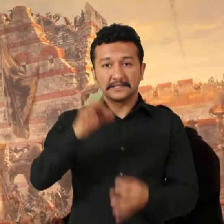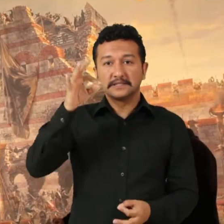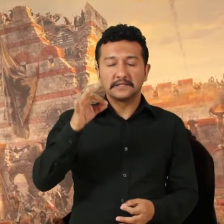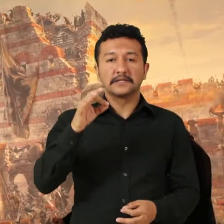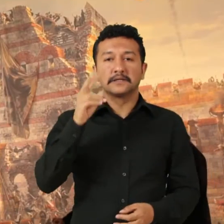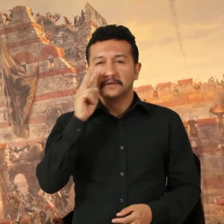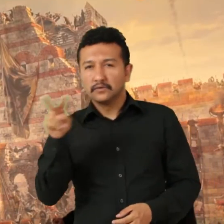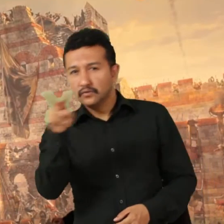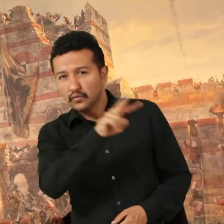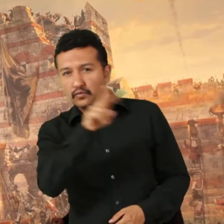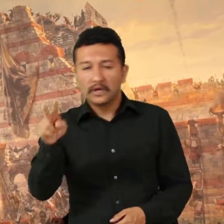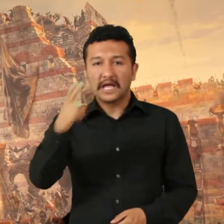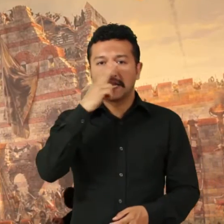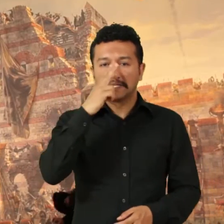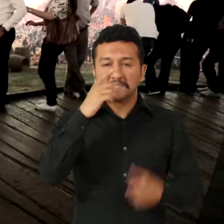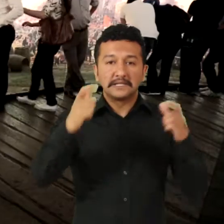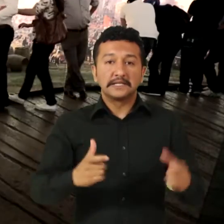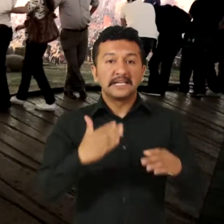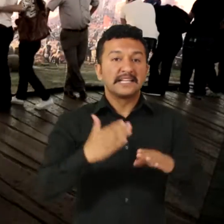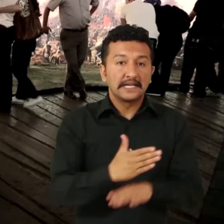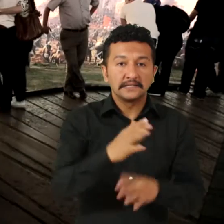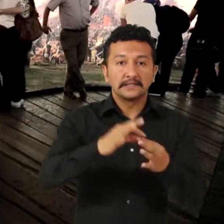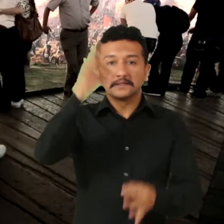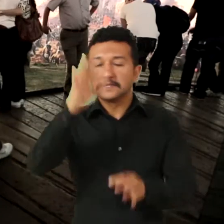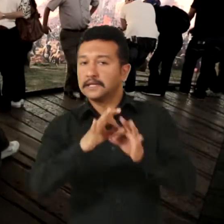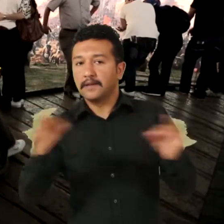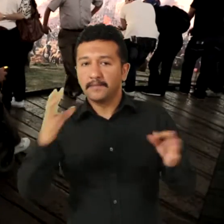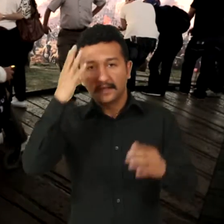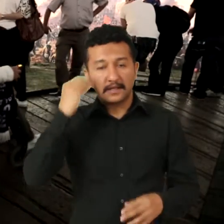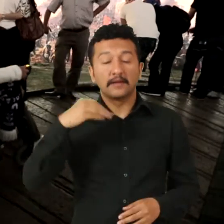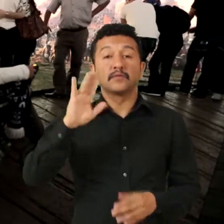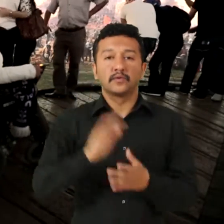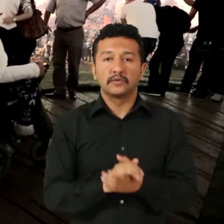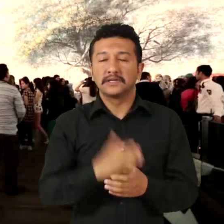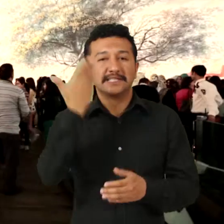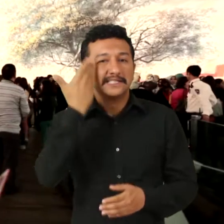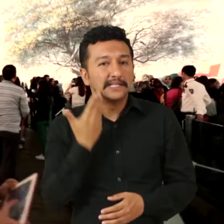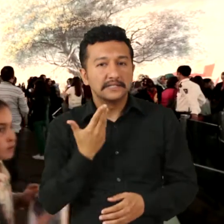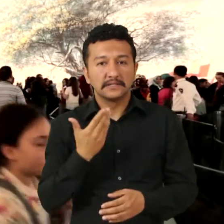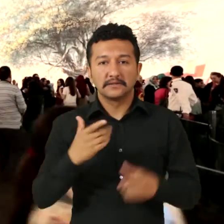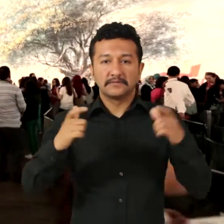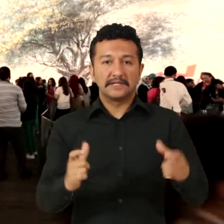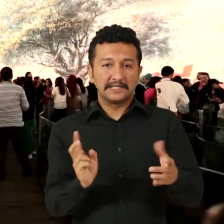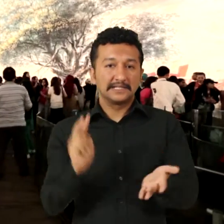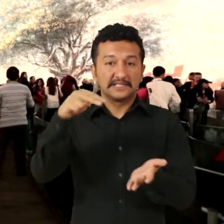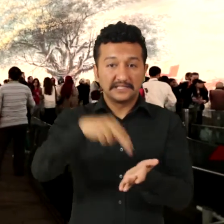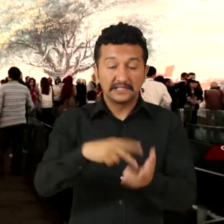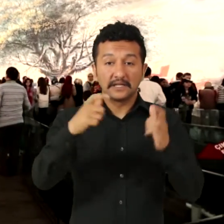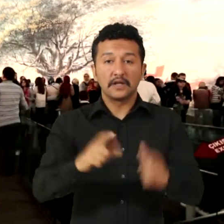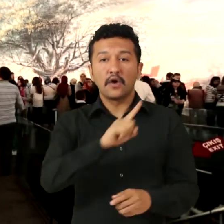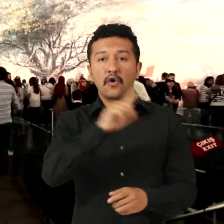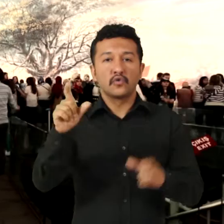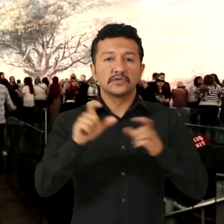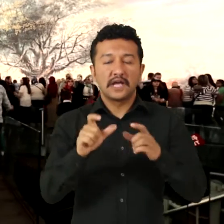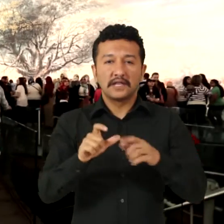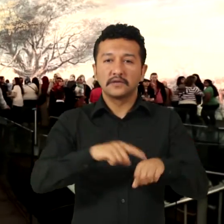optik alışkanlıklarıyla eserin gerçek boyutlarını kavrayamamaktadır. İzleyici platforma çıktığı anda 10 saniye